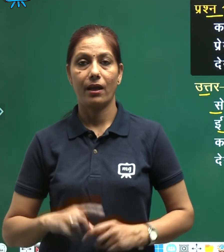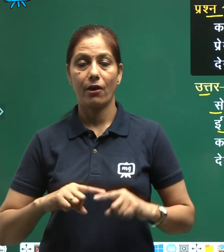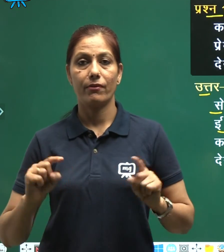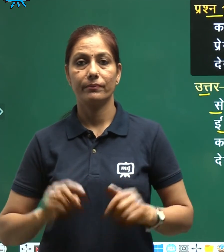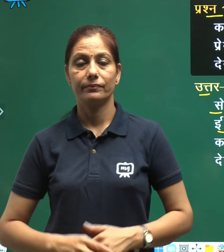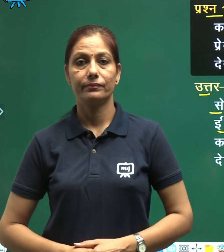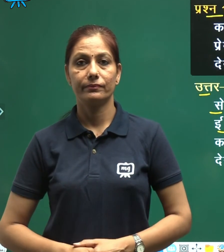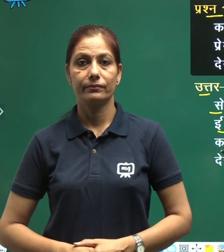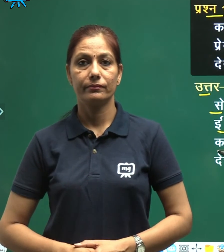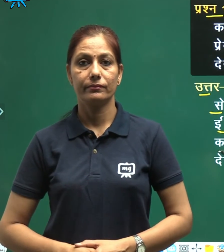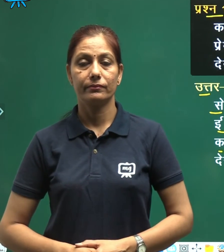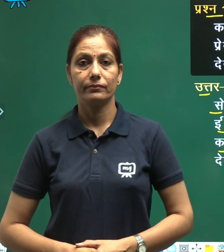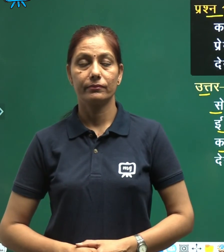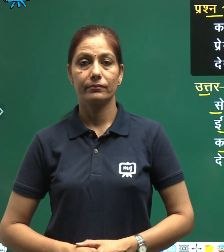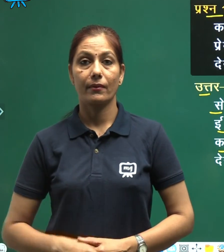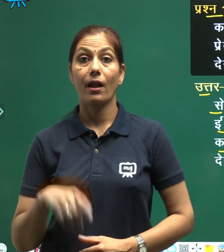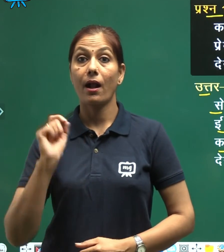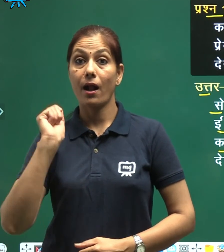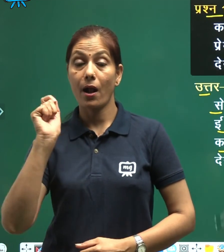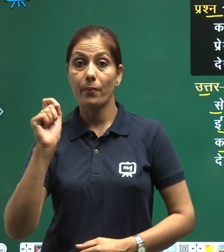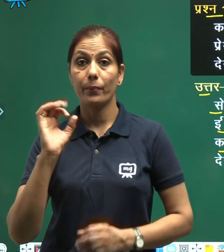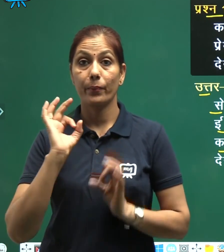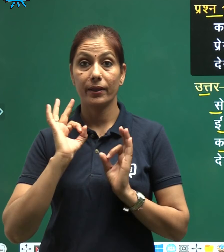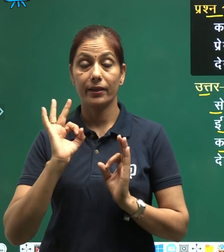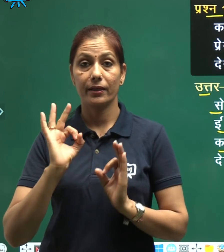एवं कर्तव्य निष्ठा का